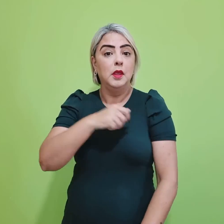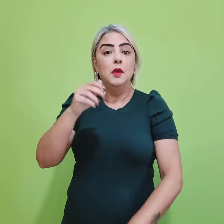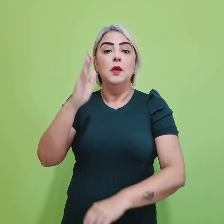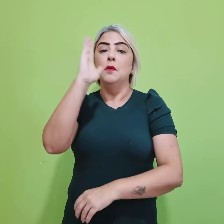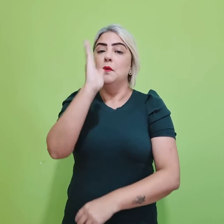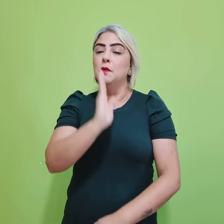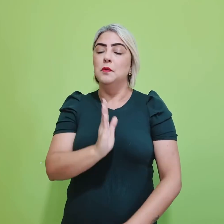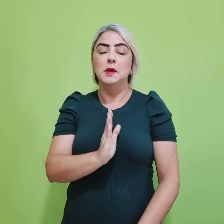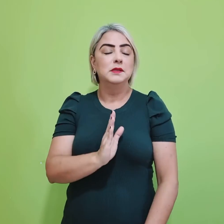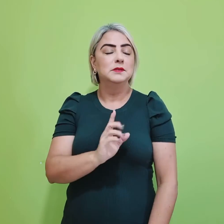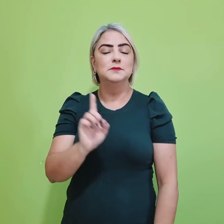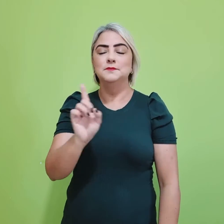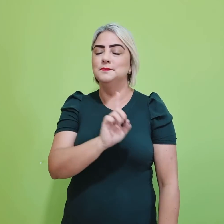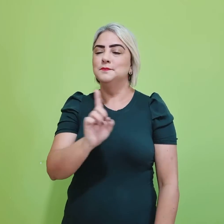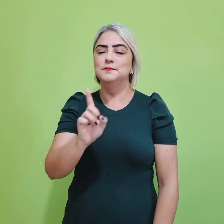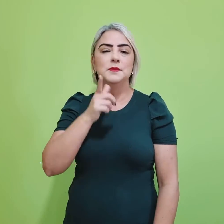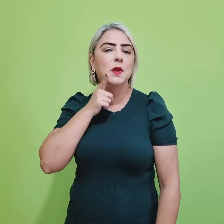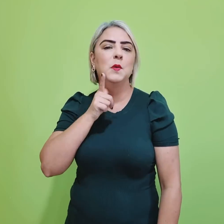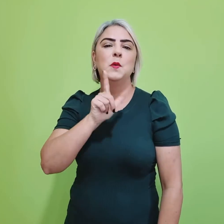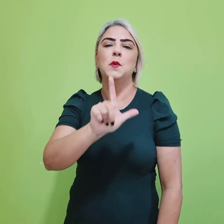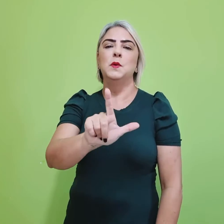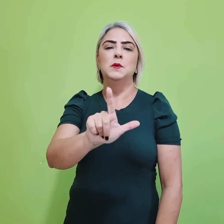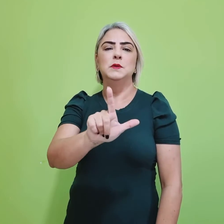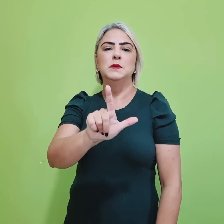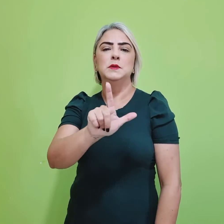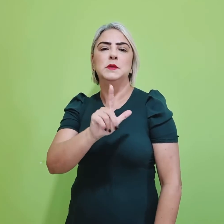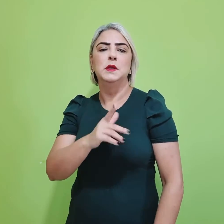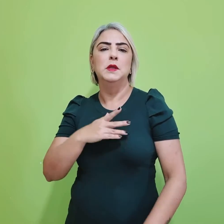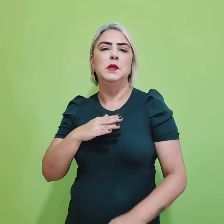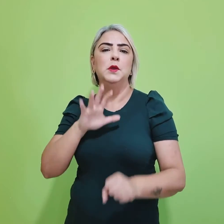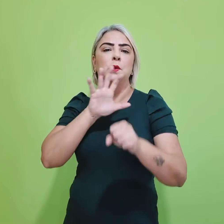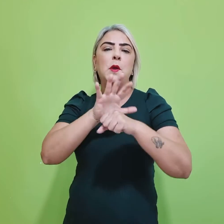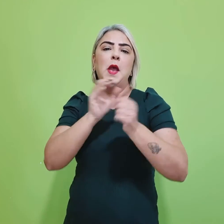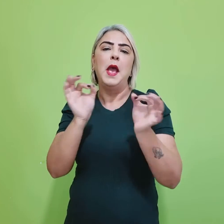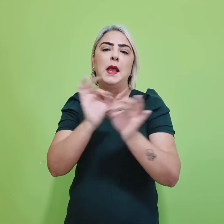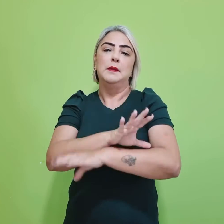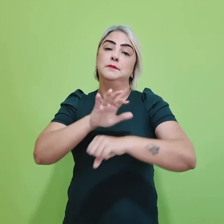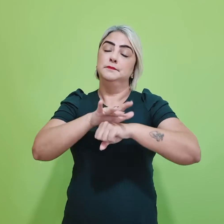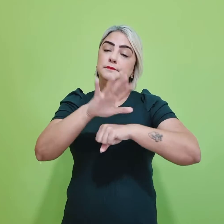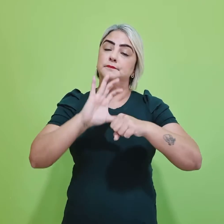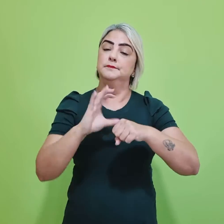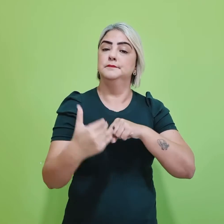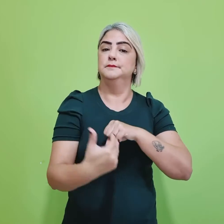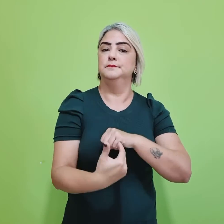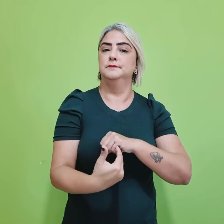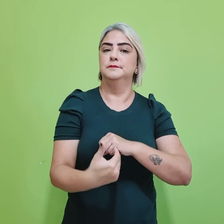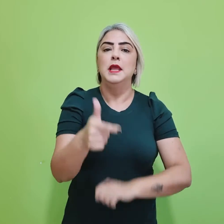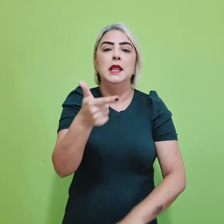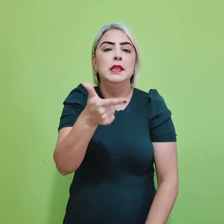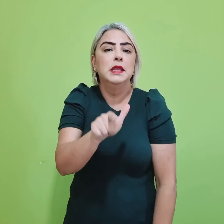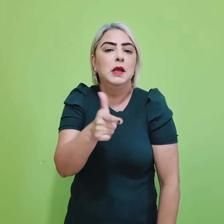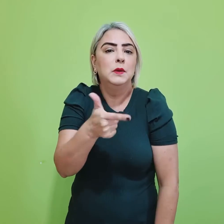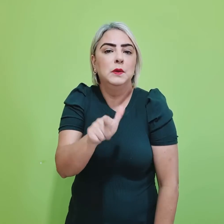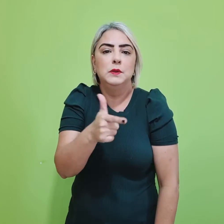o Brasil não conseguiu aplacar a pandemia da Covid-19. Não teve,